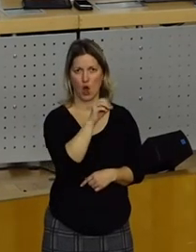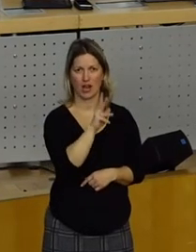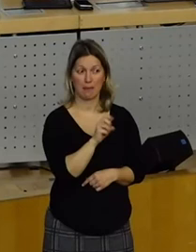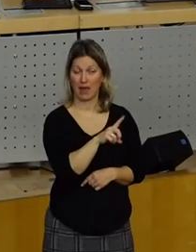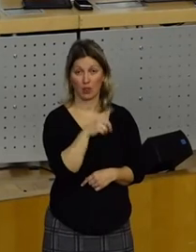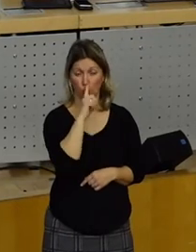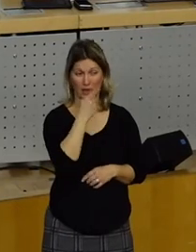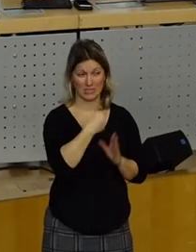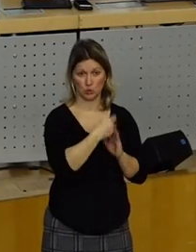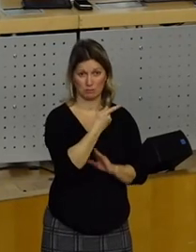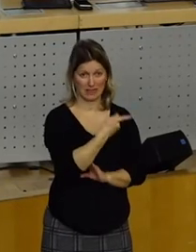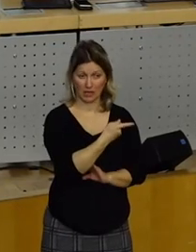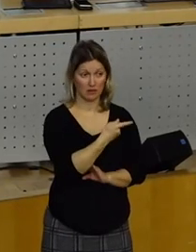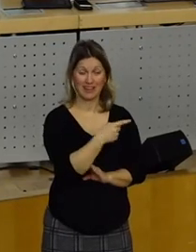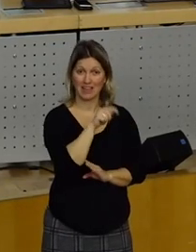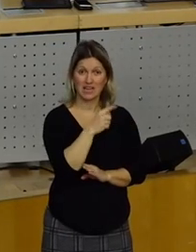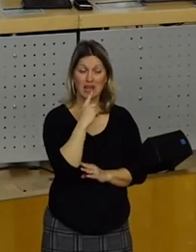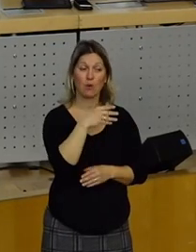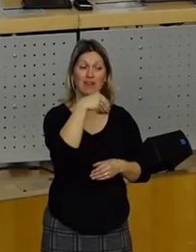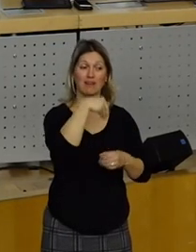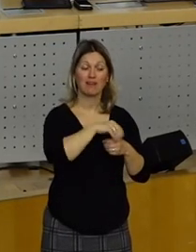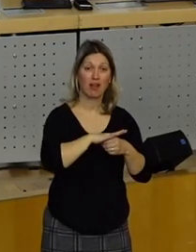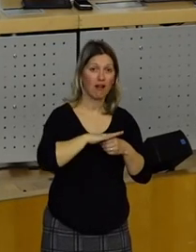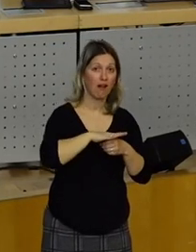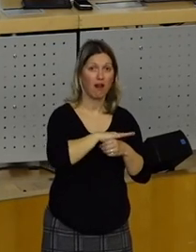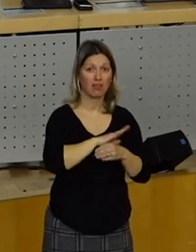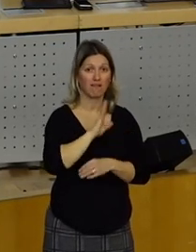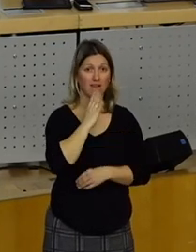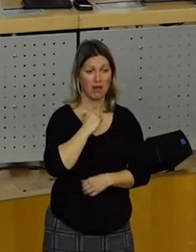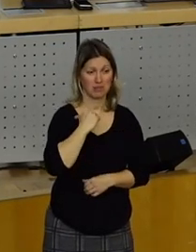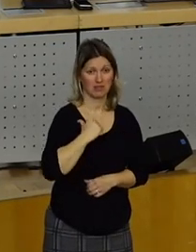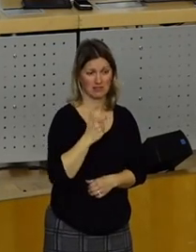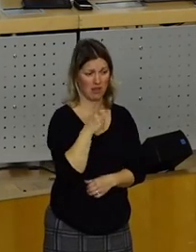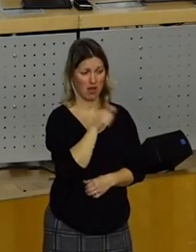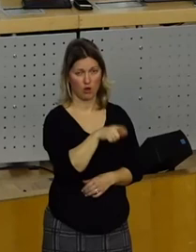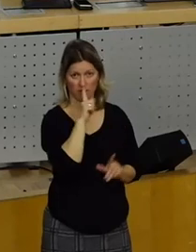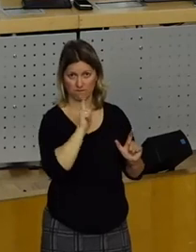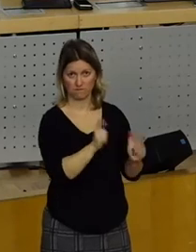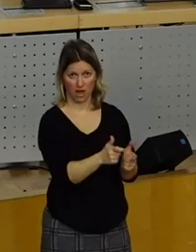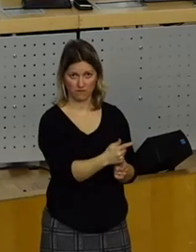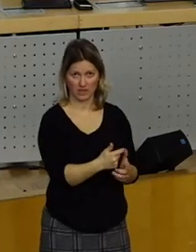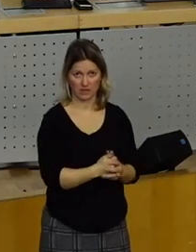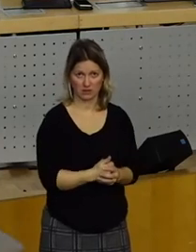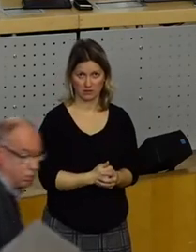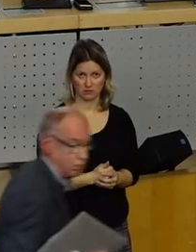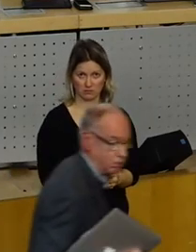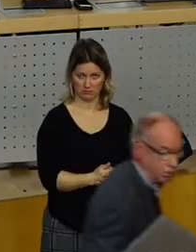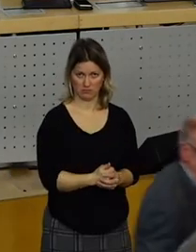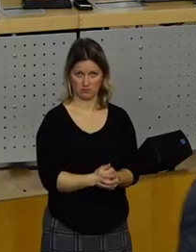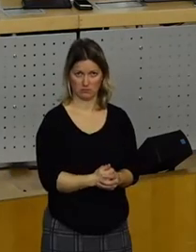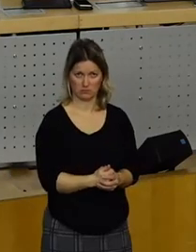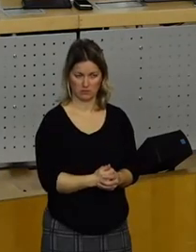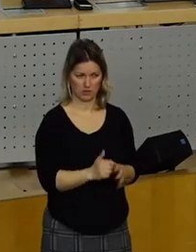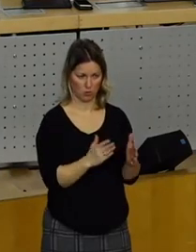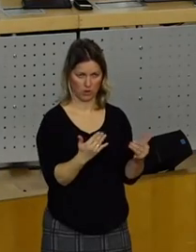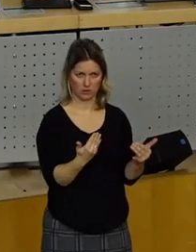suspendiert ist mittlerweile vom inland geheimdienst verhaftet worden ist und da ist so ein punkt wo